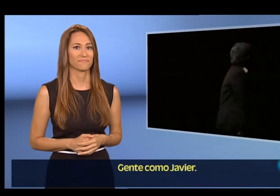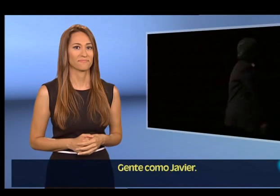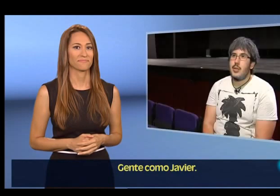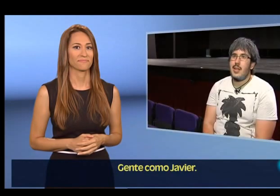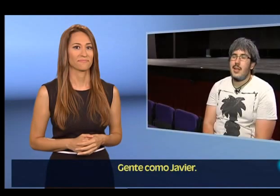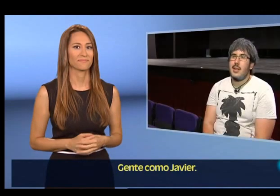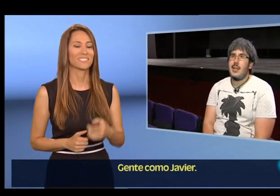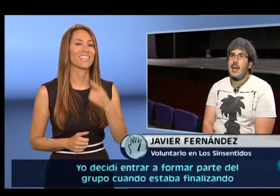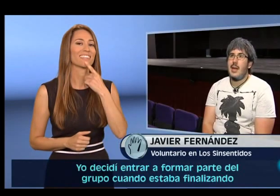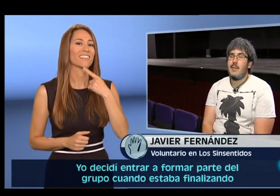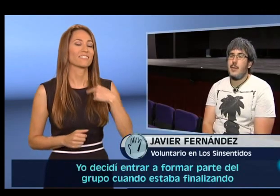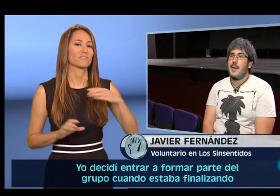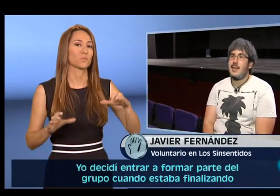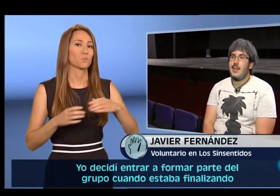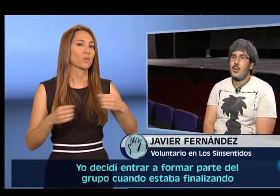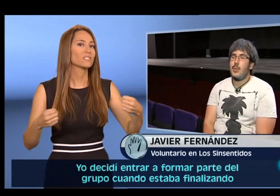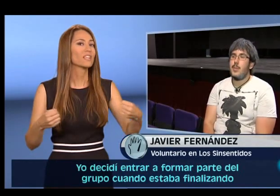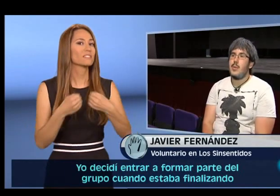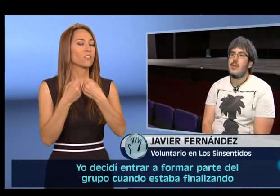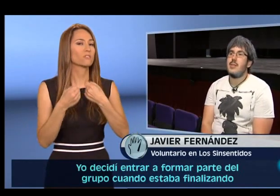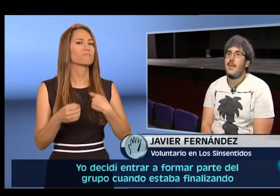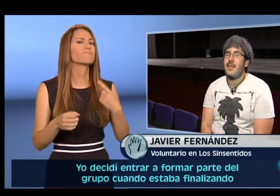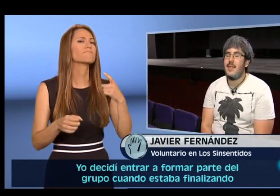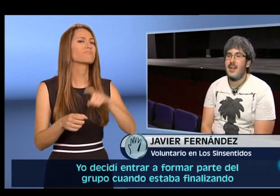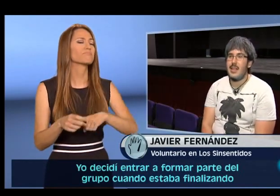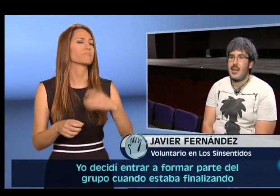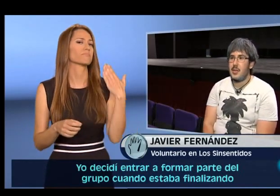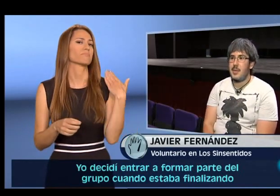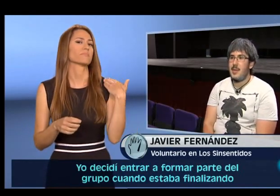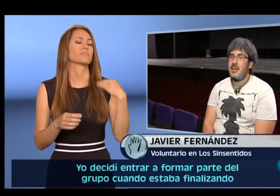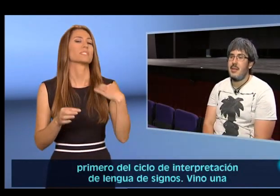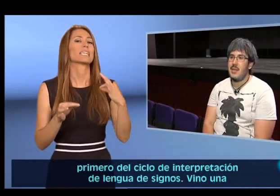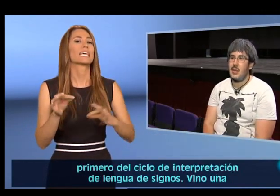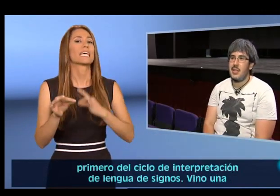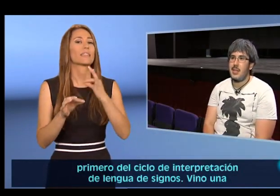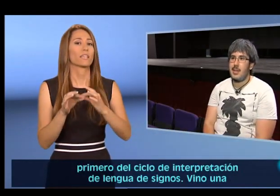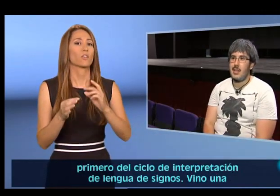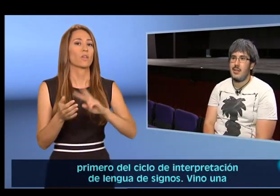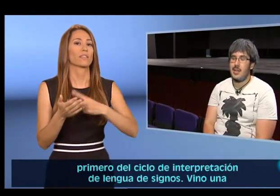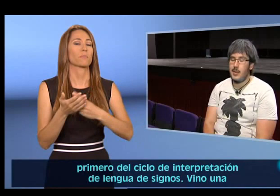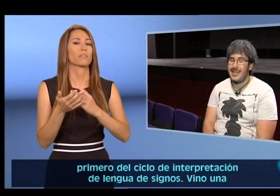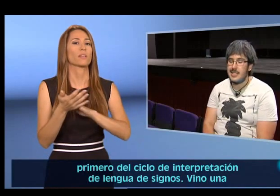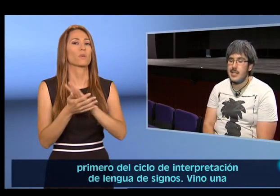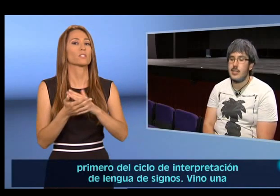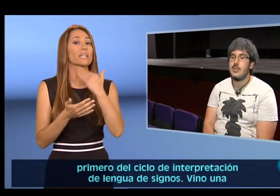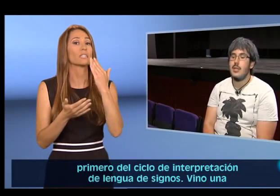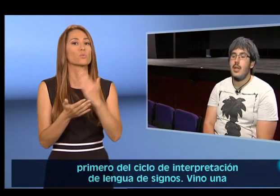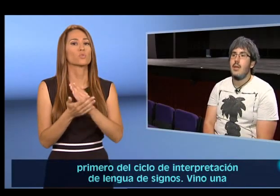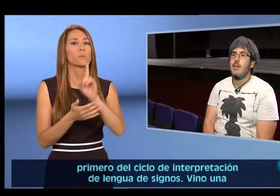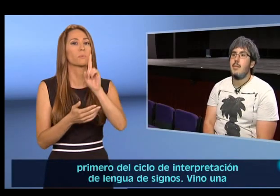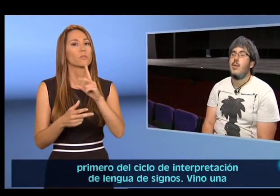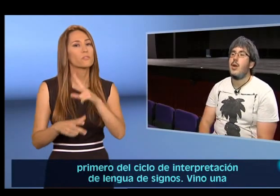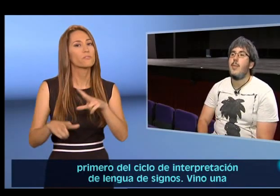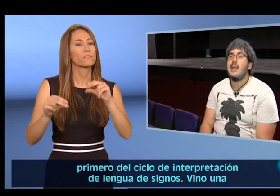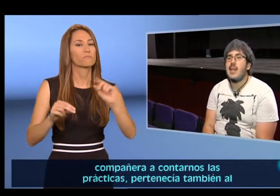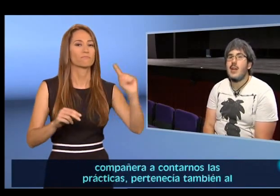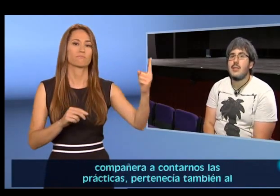Yo decidí entrar, formar parte del grupo cuando estaba finalizando primero del ciclo de interpretación de lengua de signos. Vino una compañera, contó